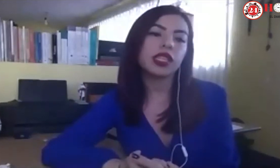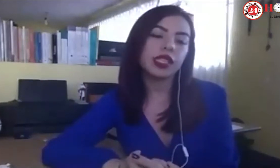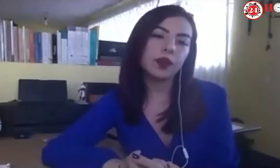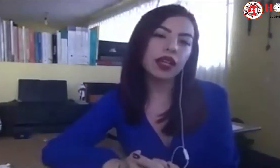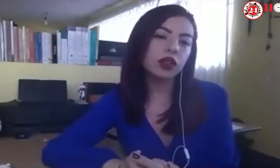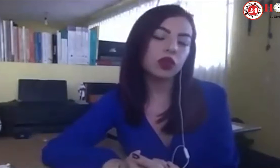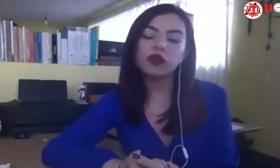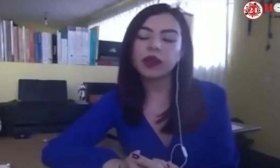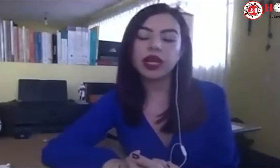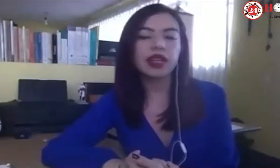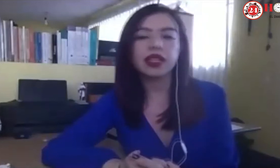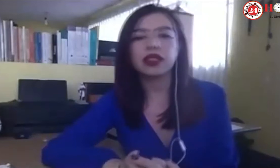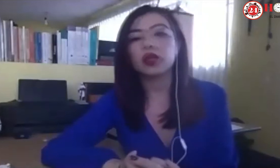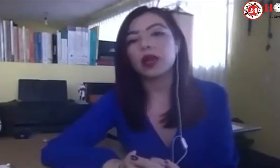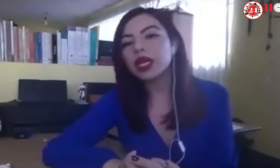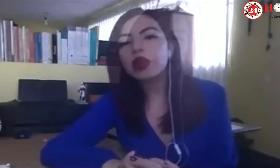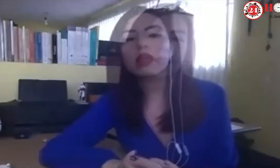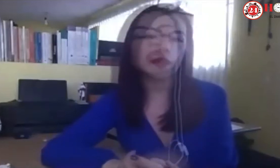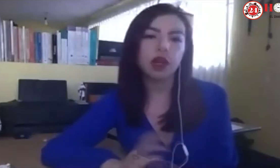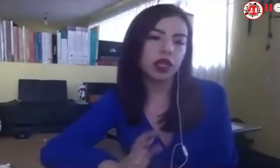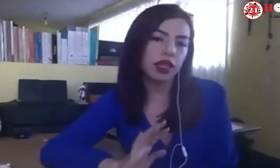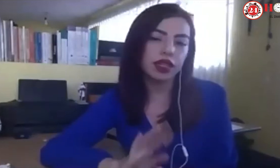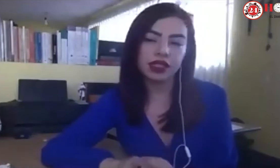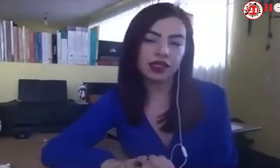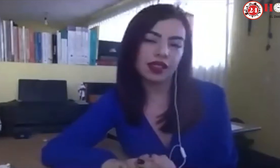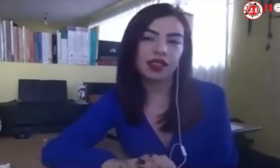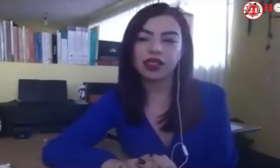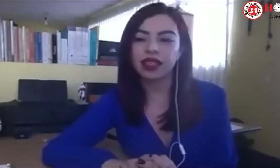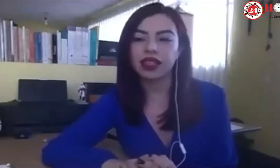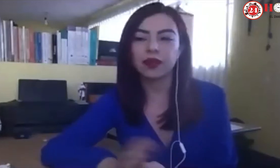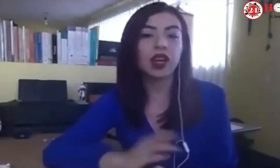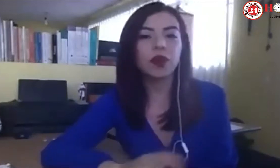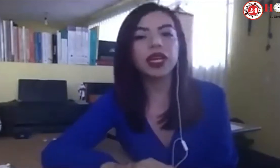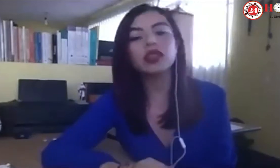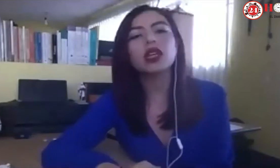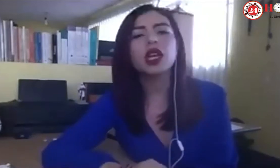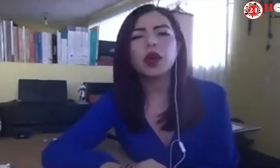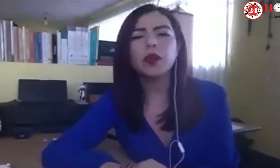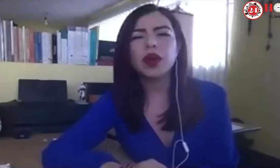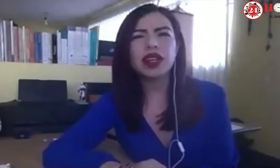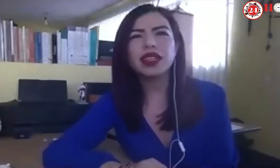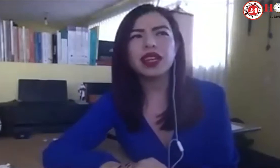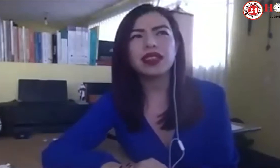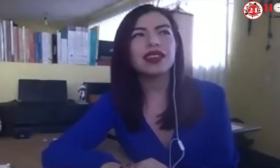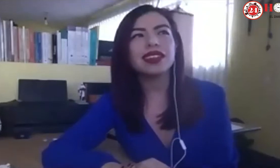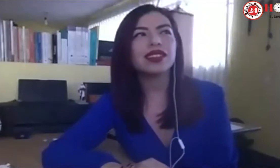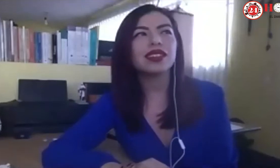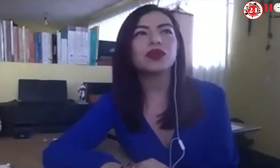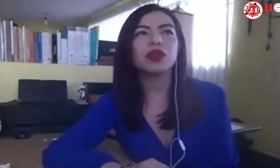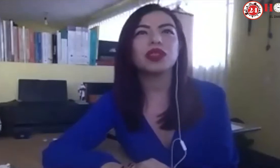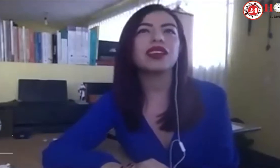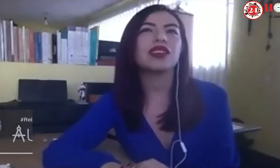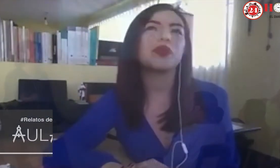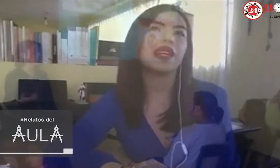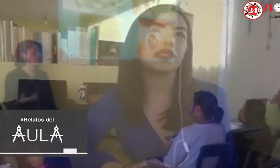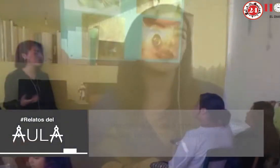los que sí pagan son sus familiares, sus amigos, con quienes van acompañados, pero en realidad es una